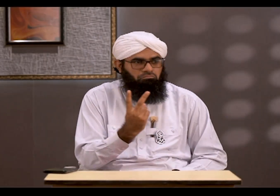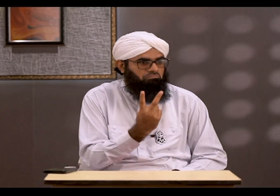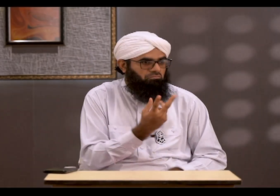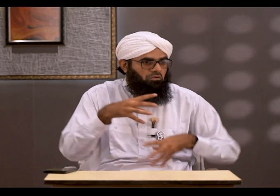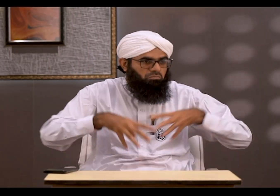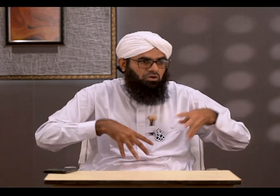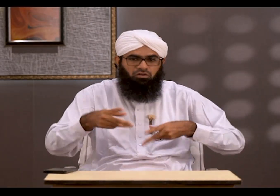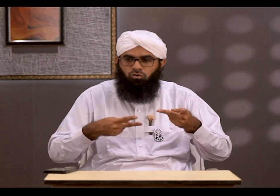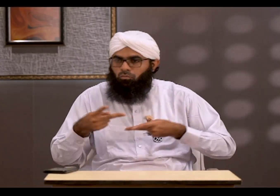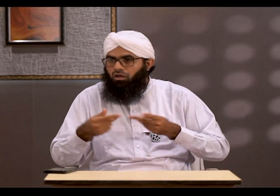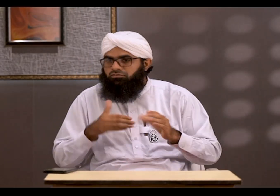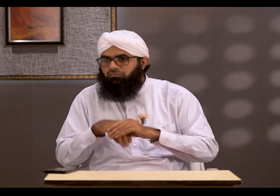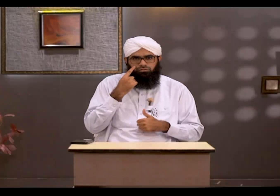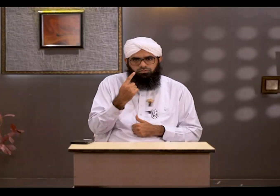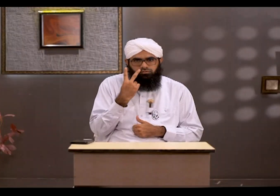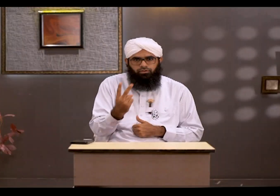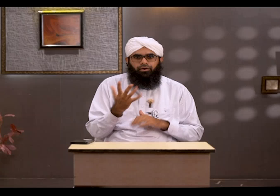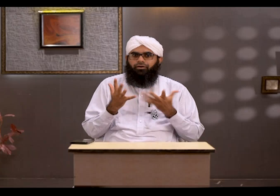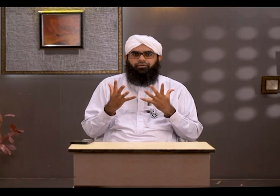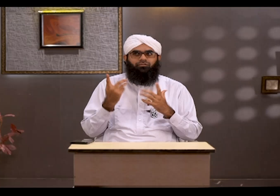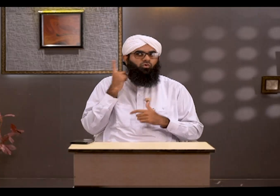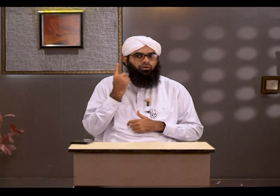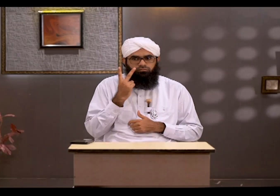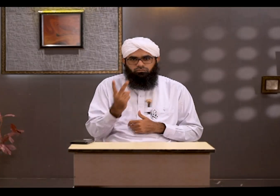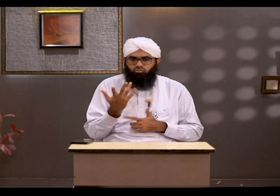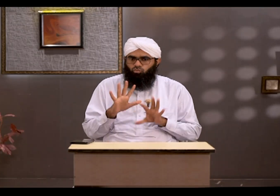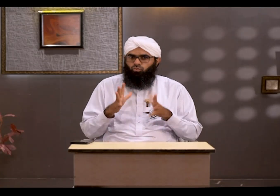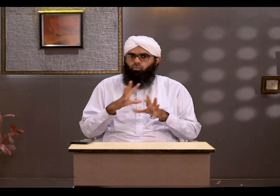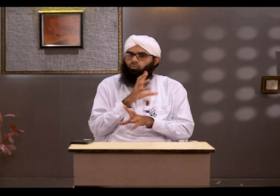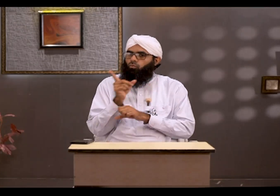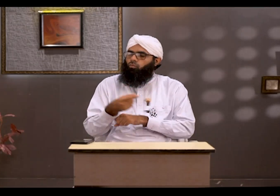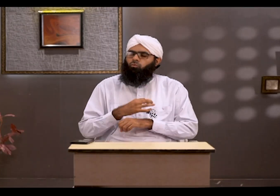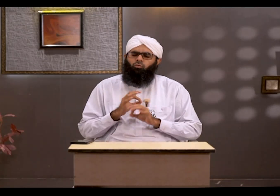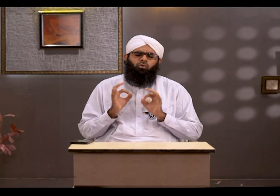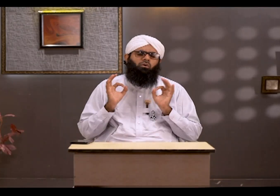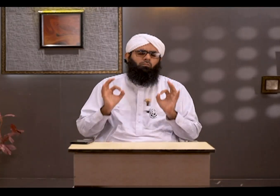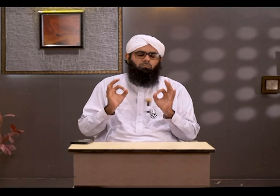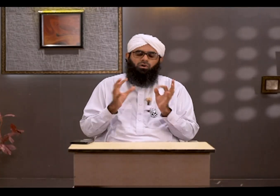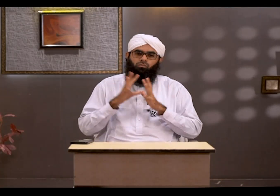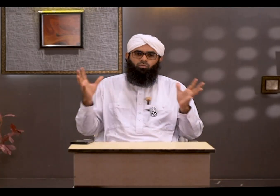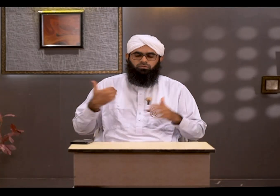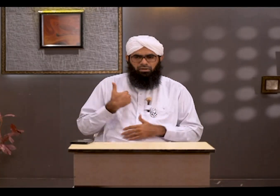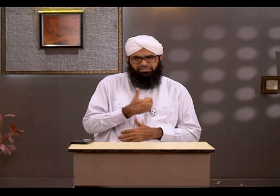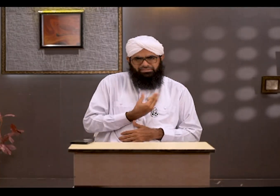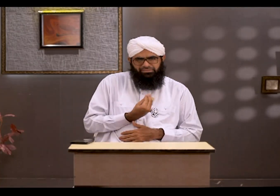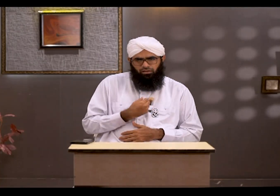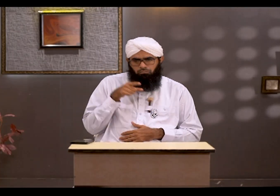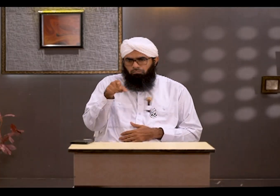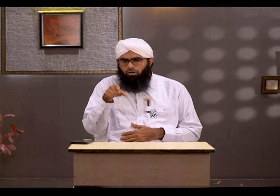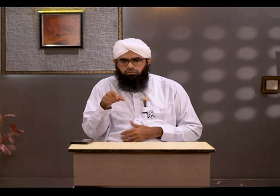نہ آنکھوں نے دیکھی، نہ کانوں نے سنی، اور نہ ہی دلوں پر ان کا خیال گزرا۔ اس میں سے جو چیز چاہیں گے ان کے ساتھ کر دی جائے